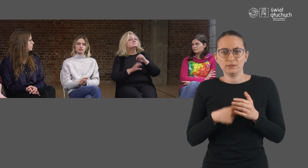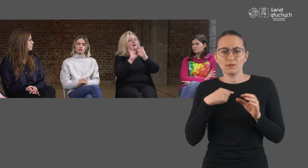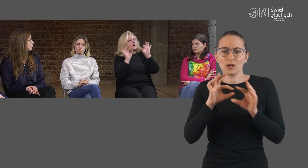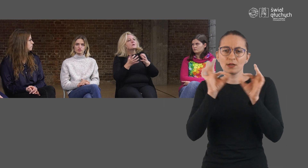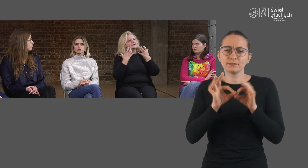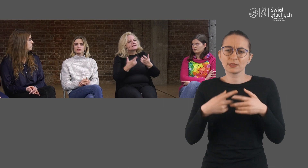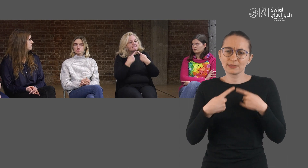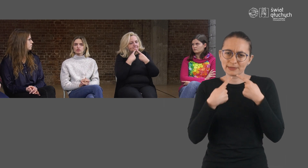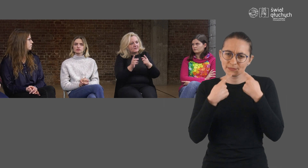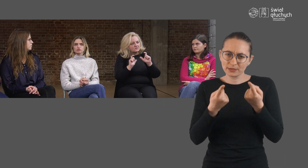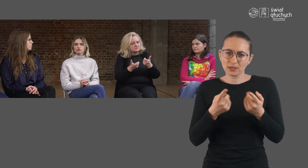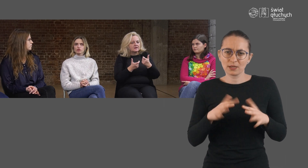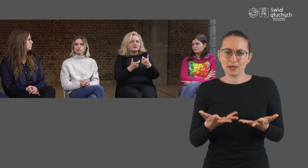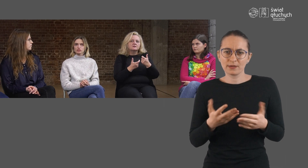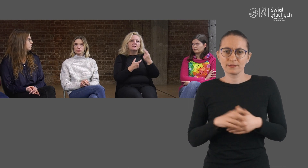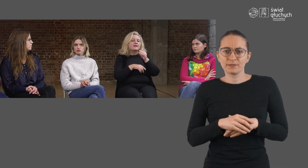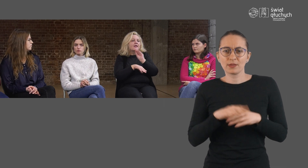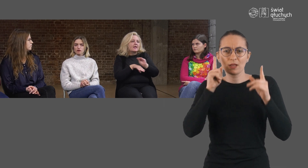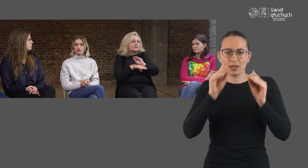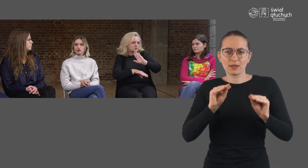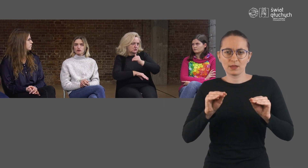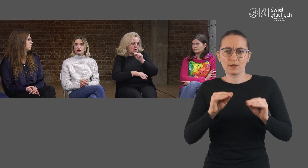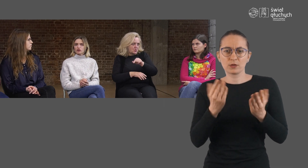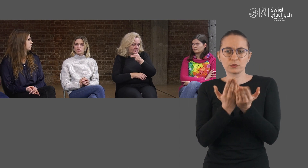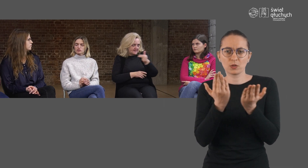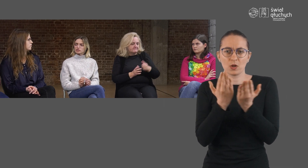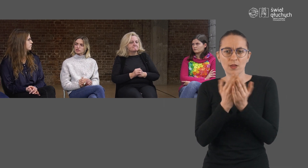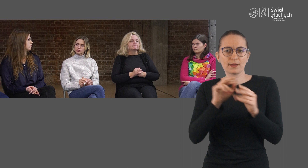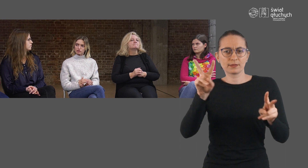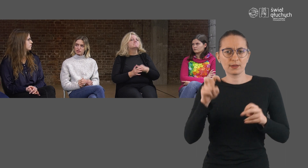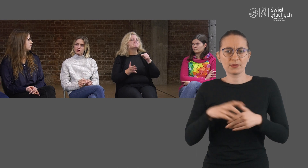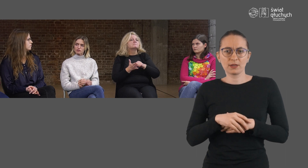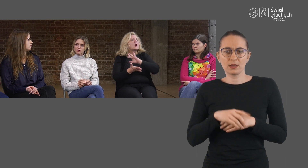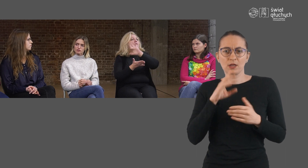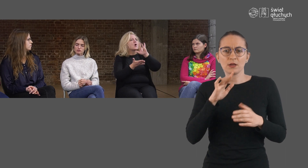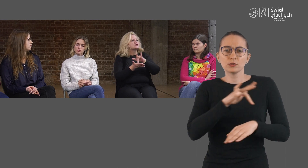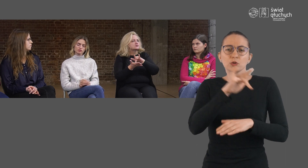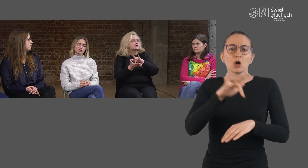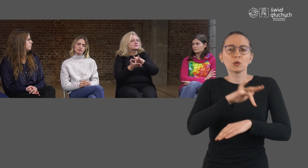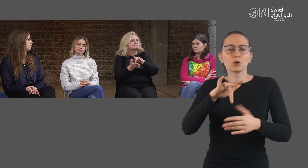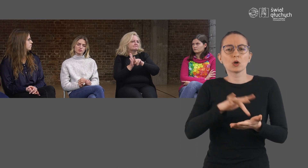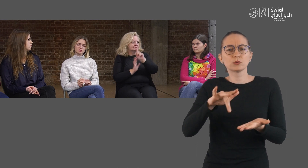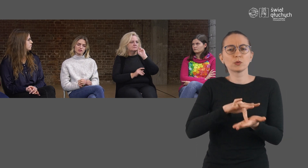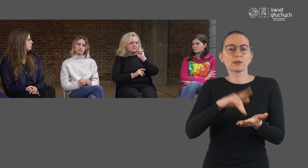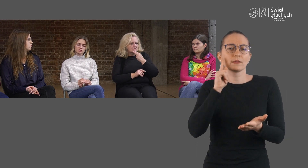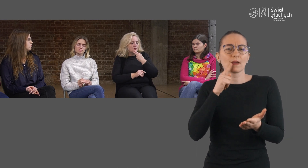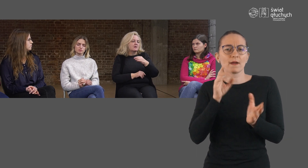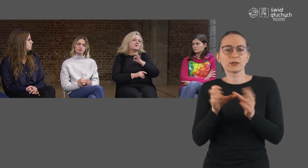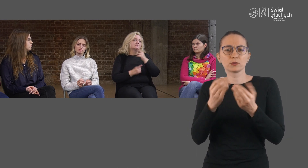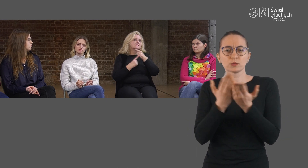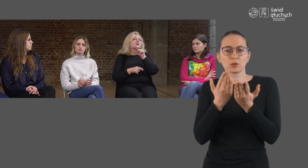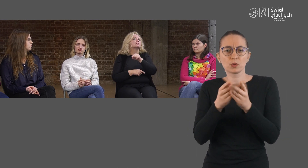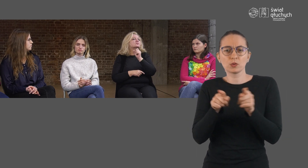Ogólnie bym chciała powiedzieć, jeśli chodzi o edukację w szkołach, takich ośrodkach dla niesłyszących, to moim zdaniem